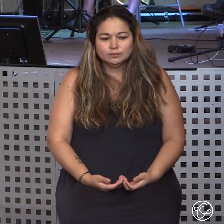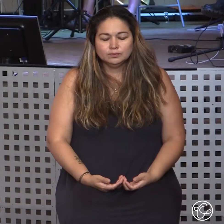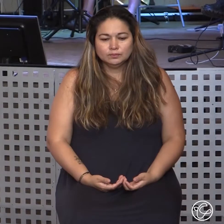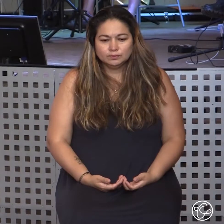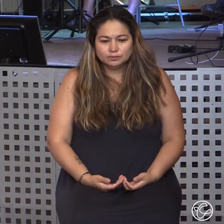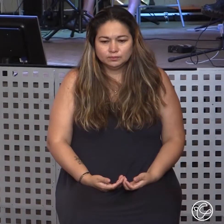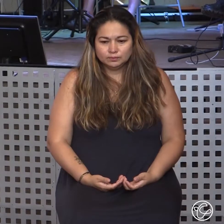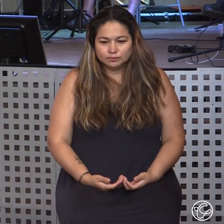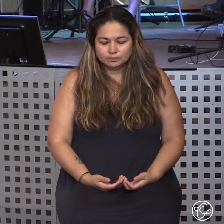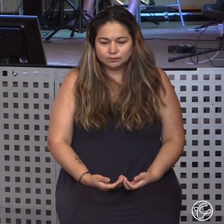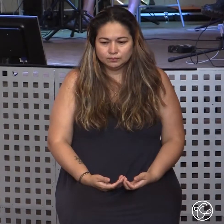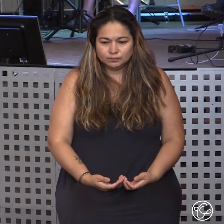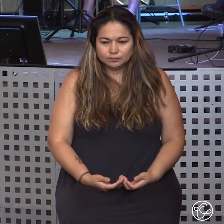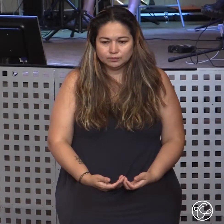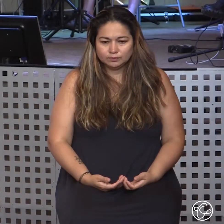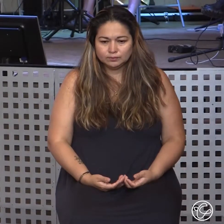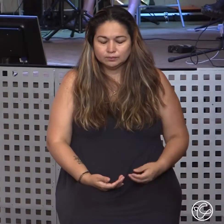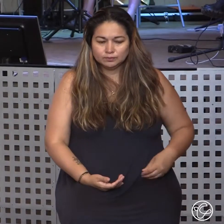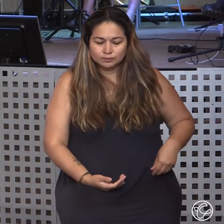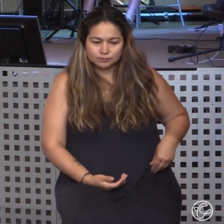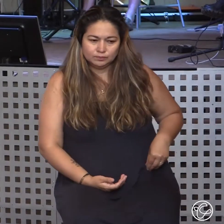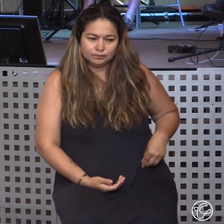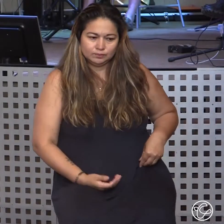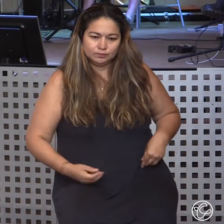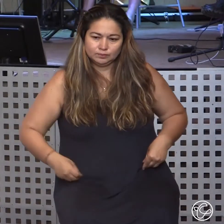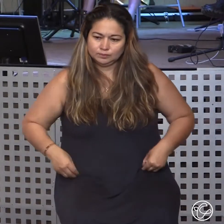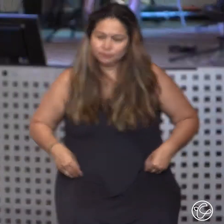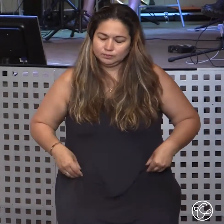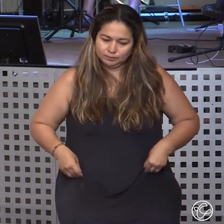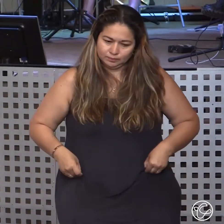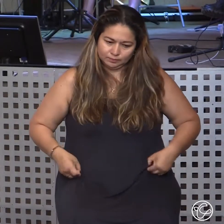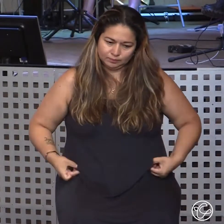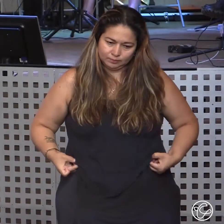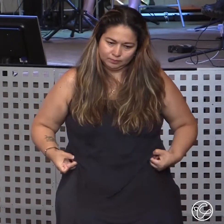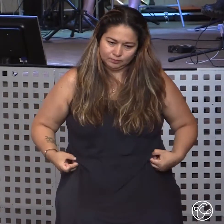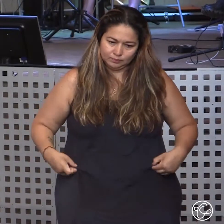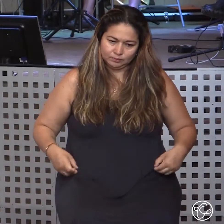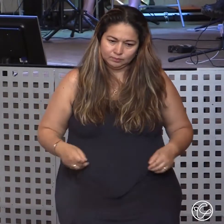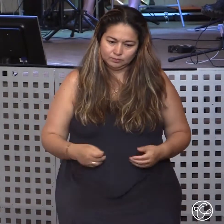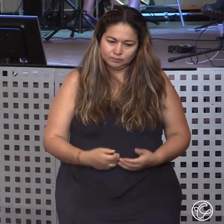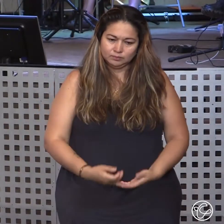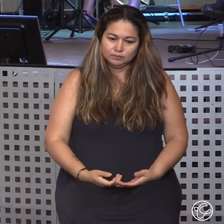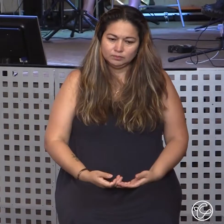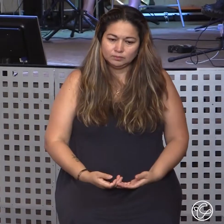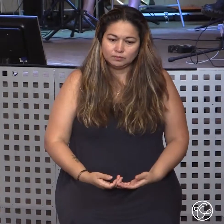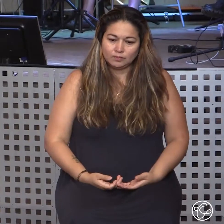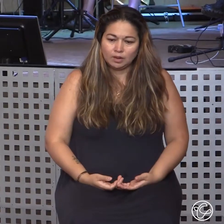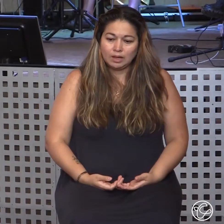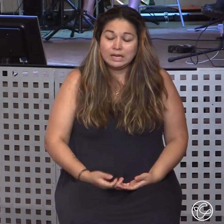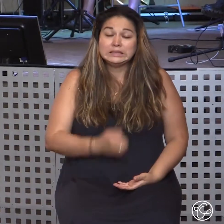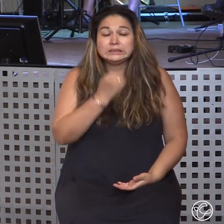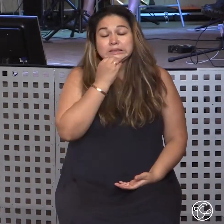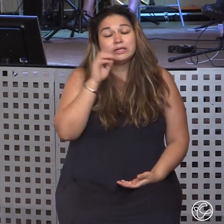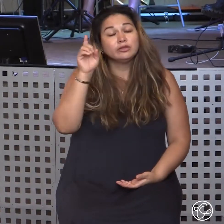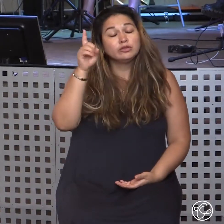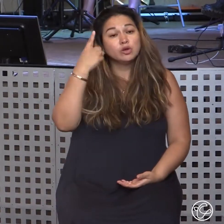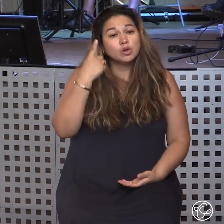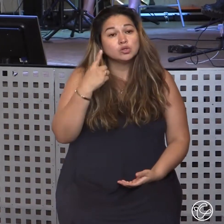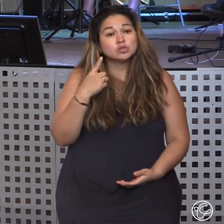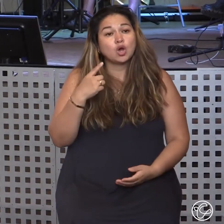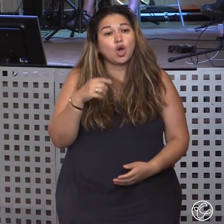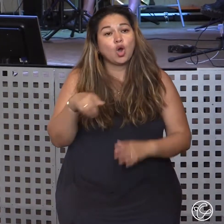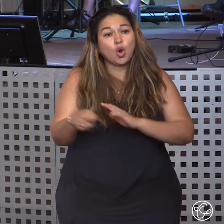de graneros y de semillas como lo fue José, no hay nadie que lo pueda controlar. Nadie.